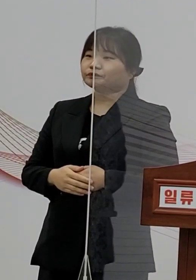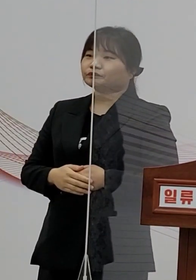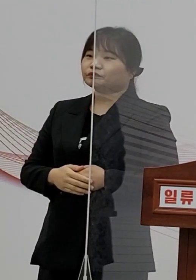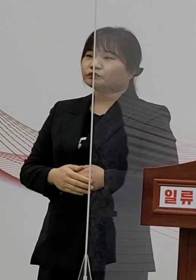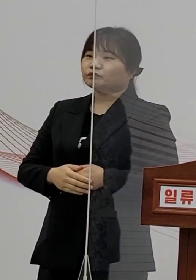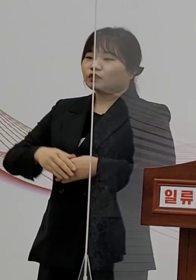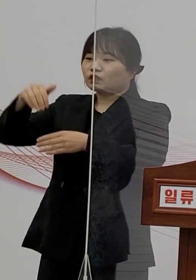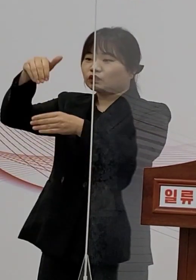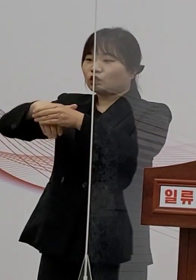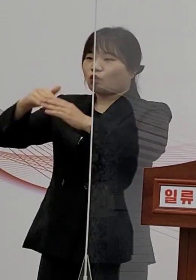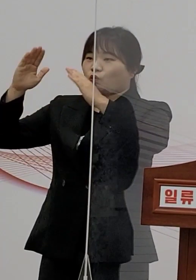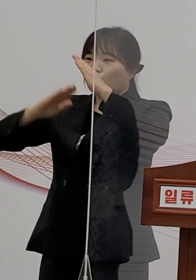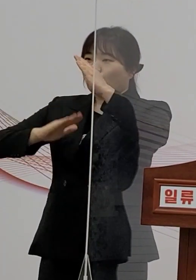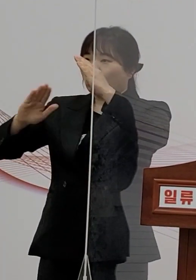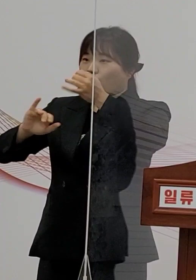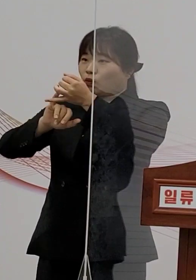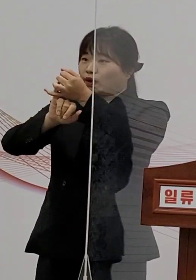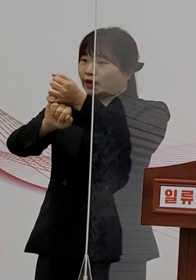대선 공약인